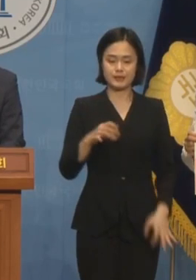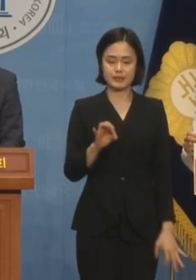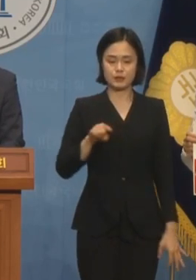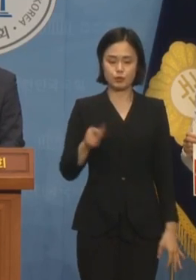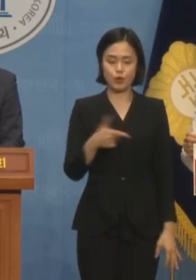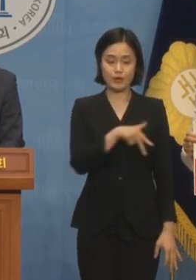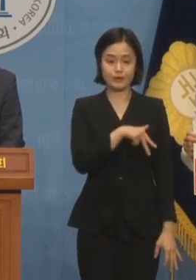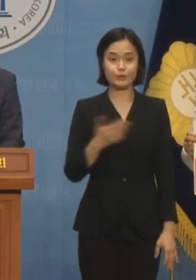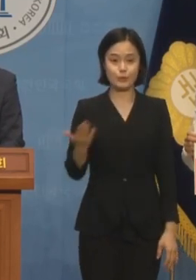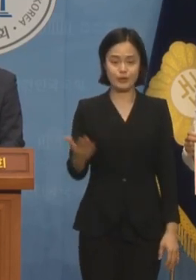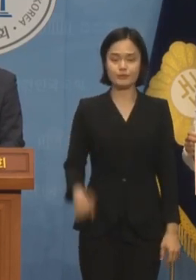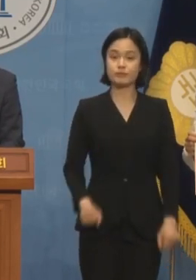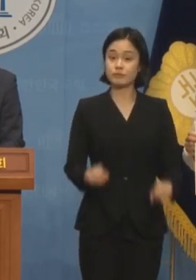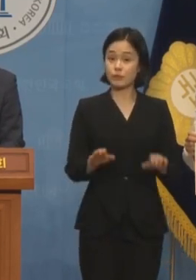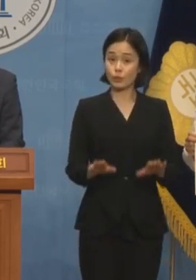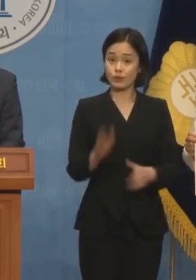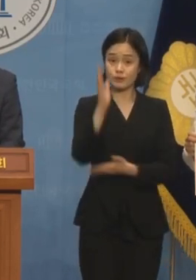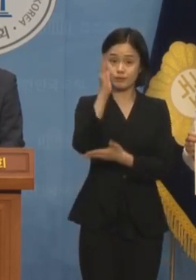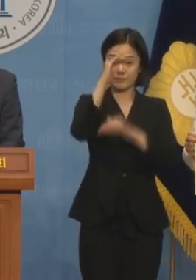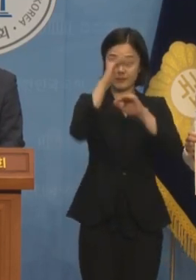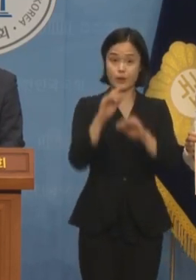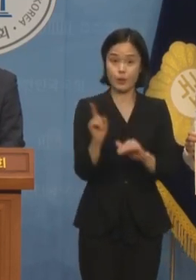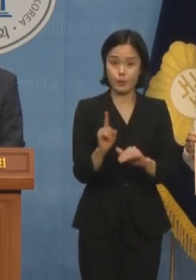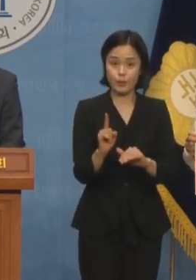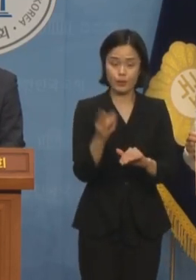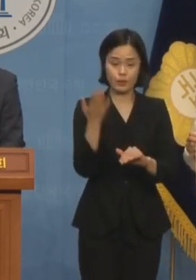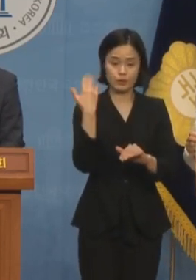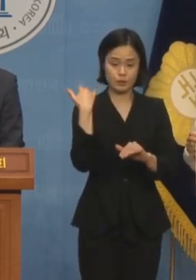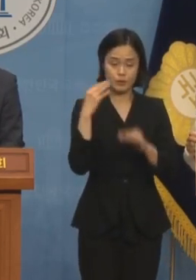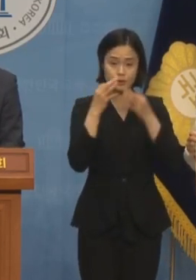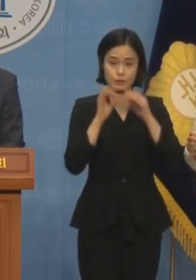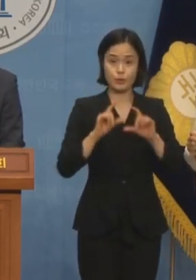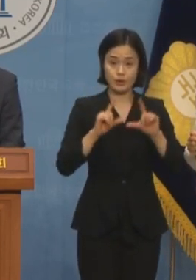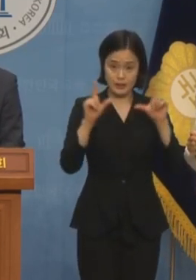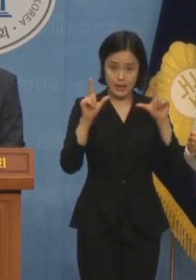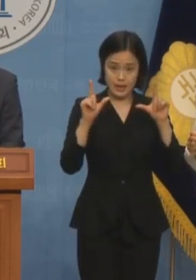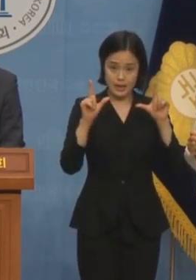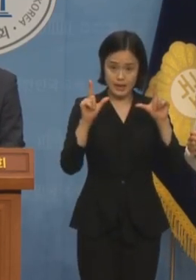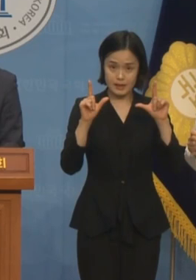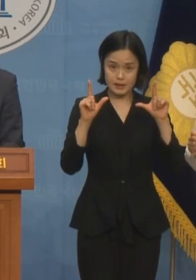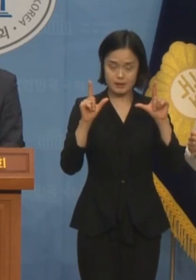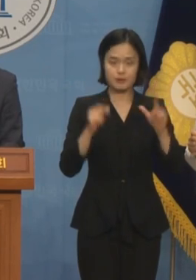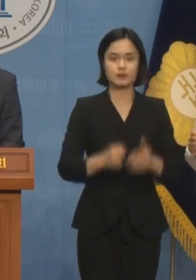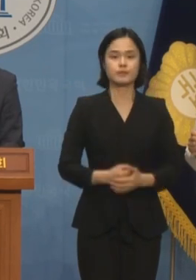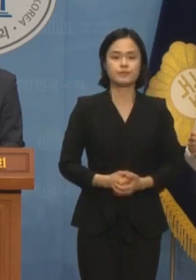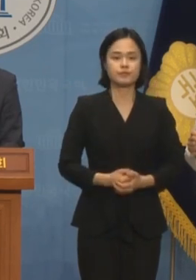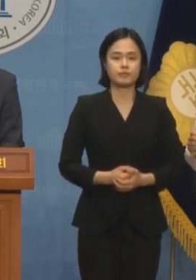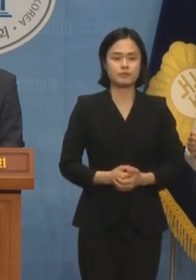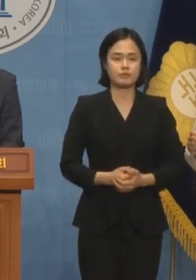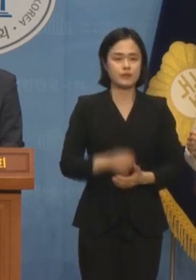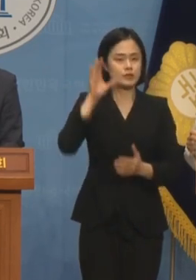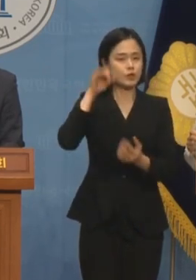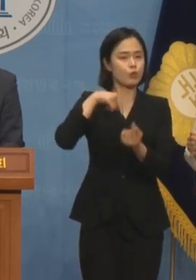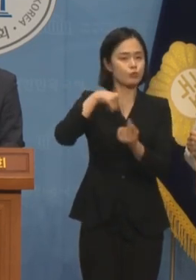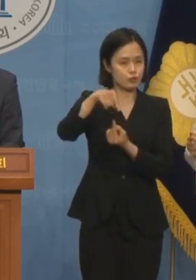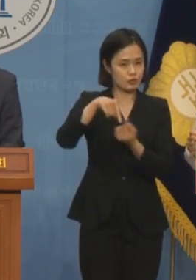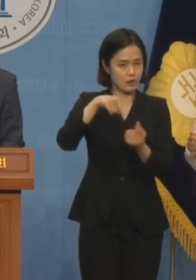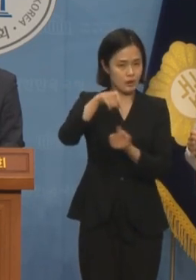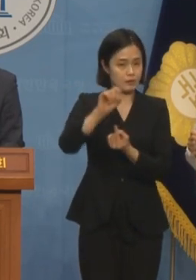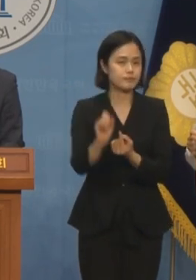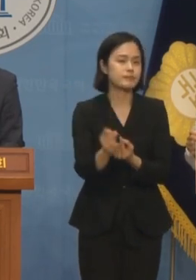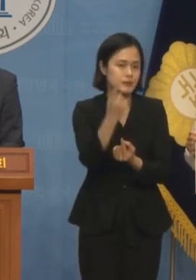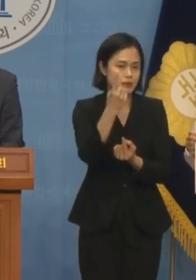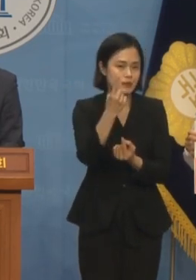오늘은 지난 금요일 입법 청문회를 통해서 새롭게 드러난 사실들